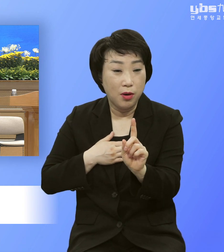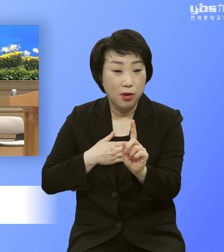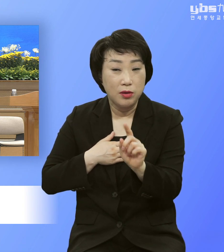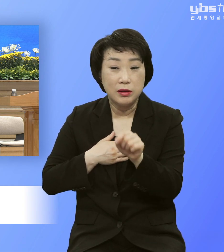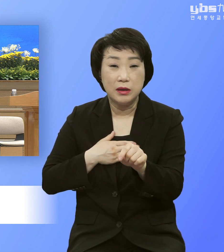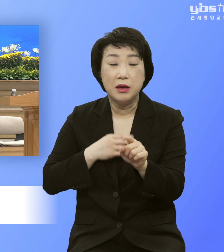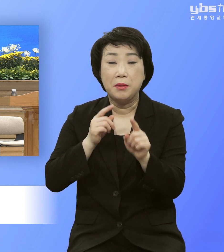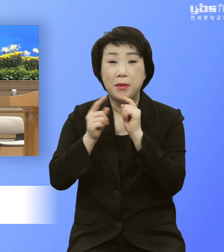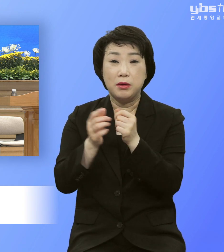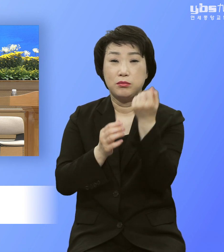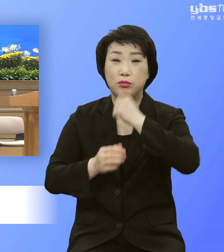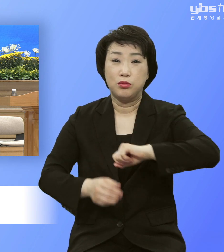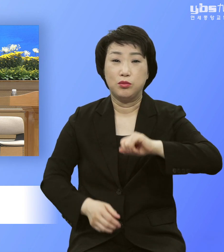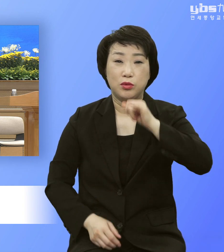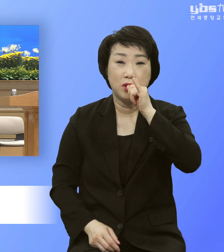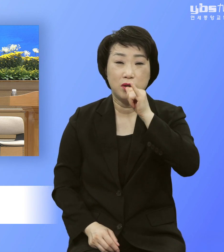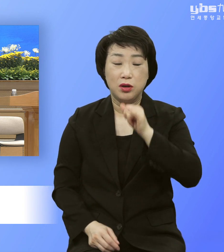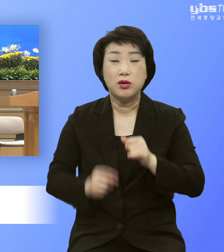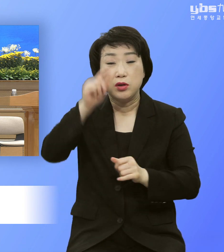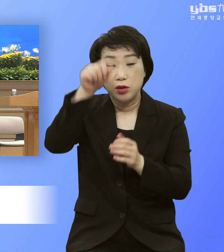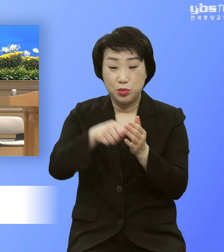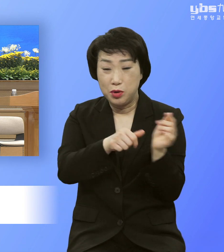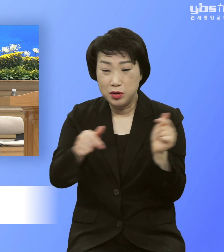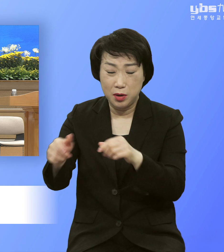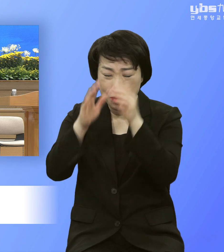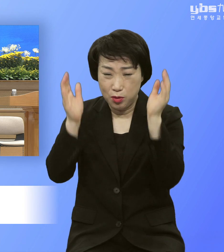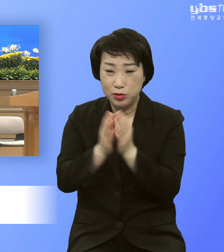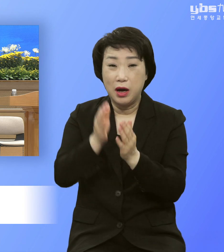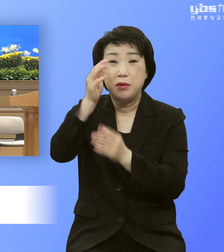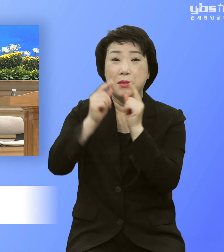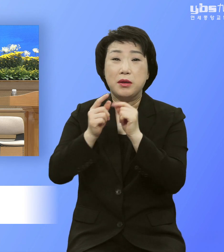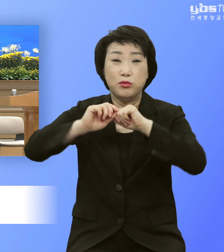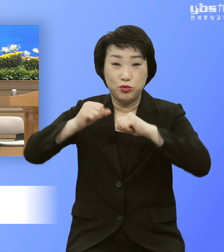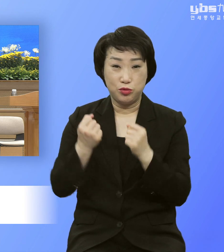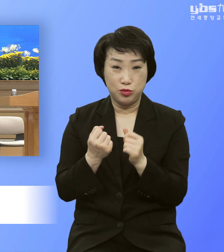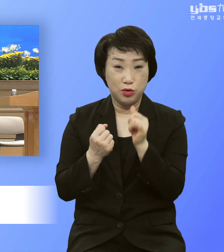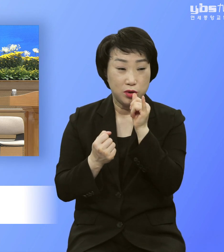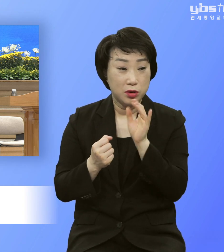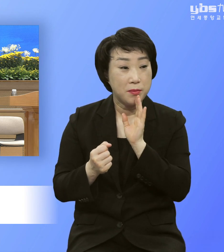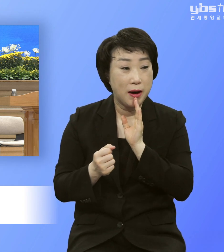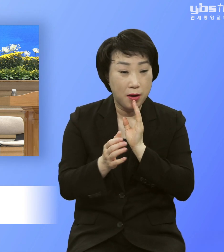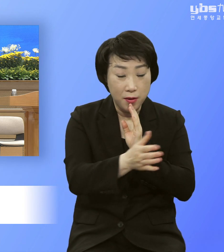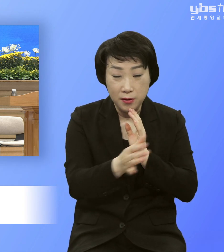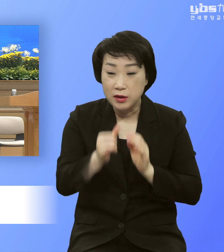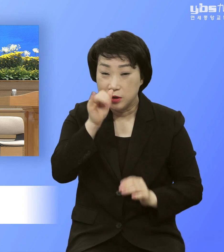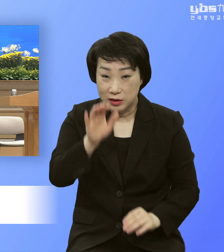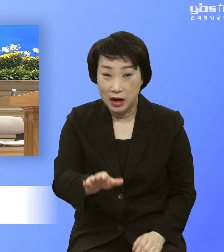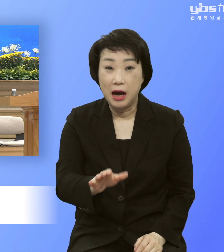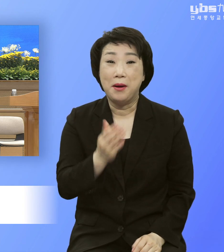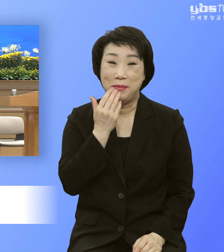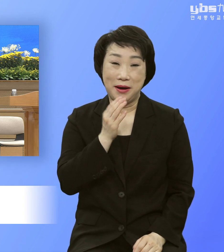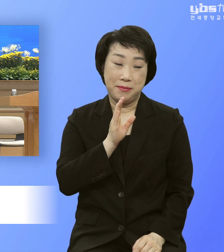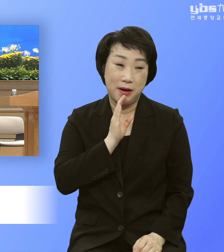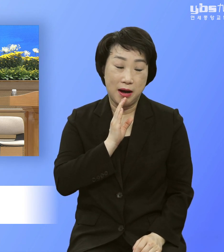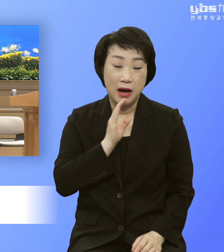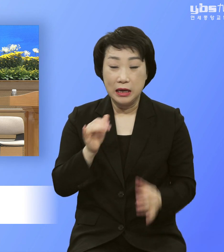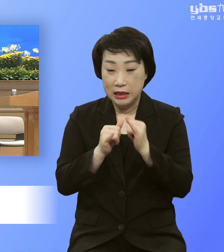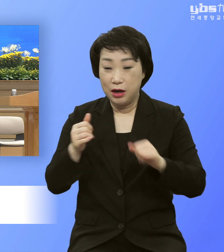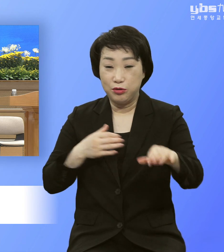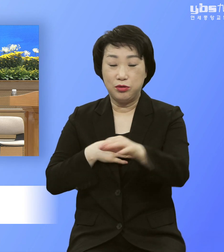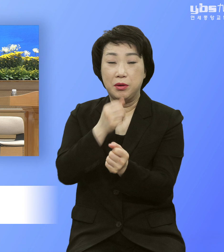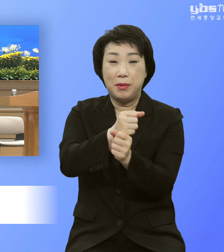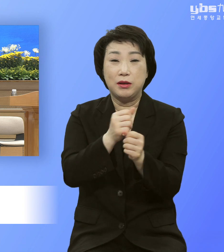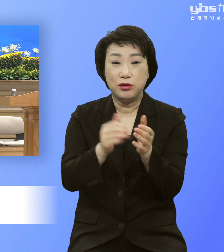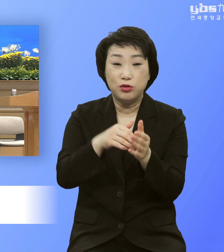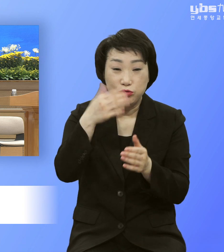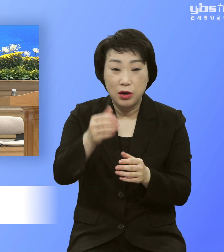그 말씀을 안 들었어요. 천지 만물은 그의 말씀을 다 듣고 무에서 유가 만들어지는데 인간은 만들어